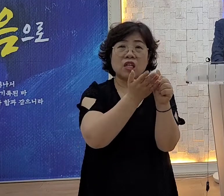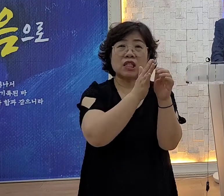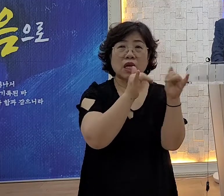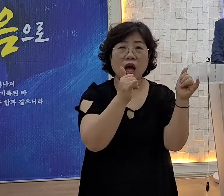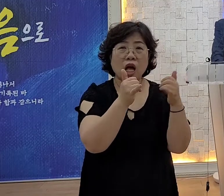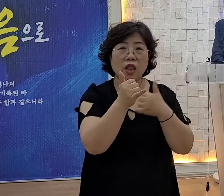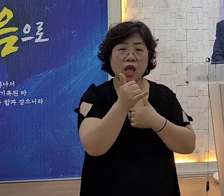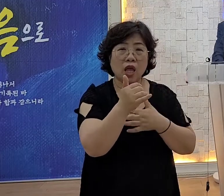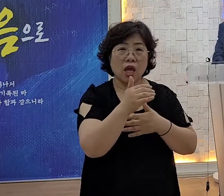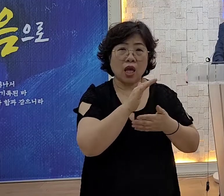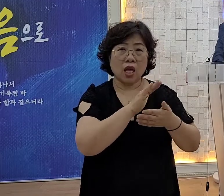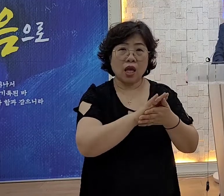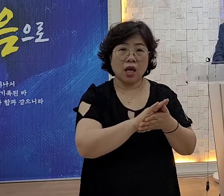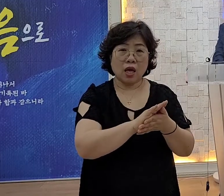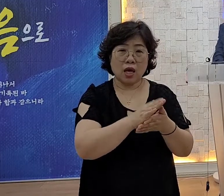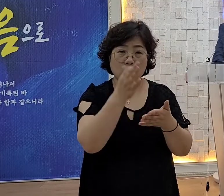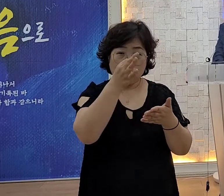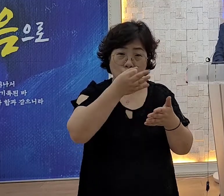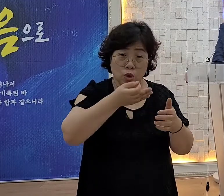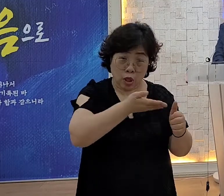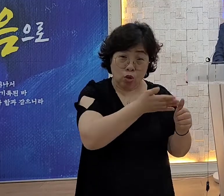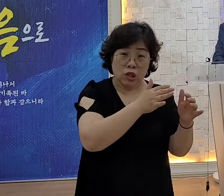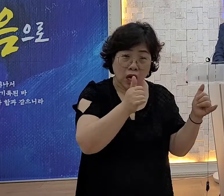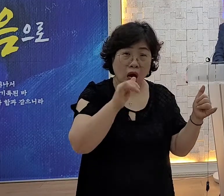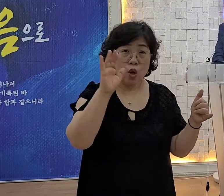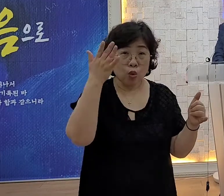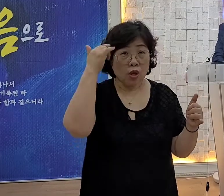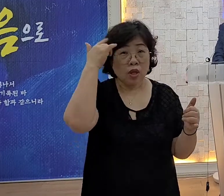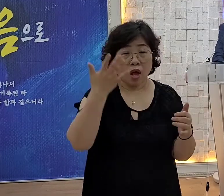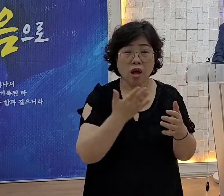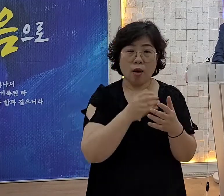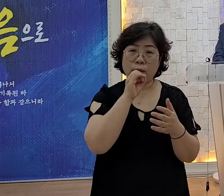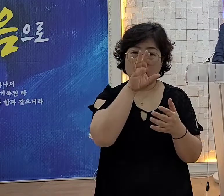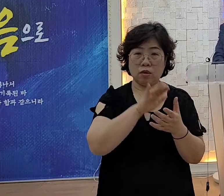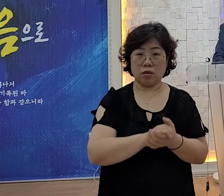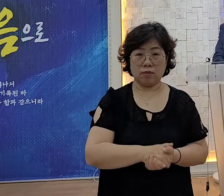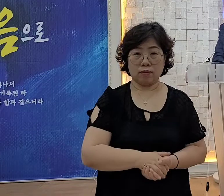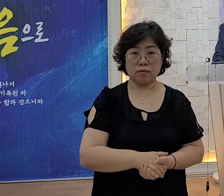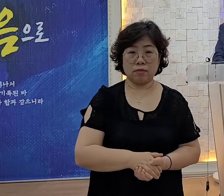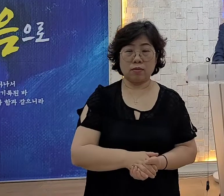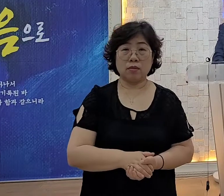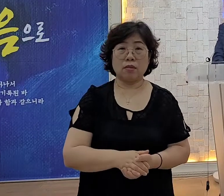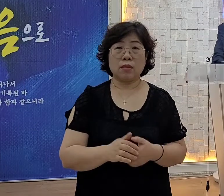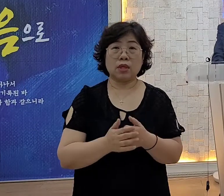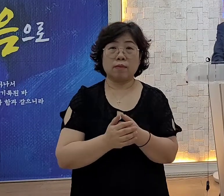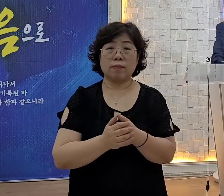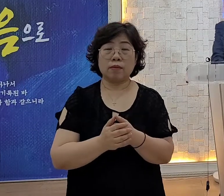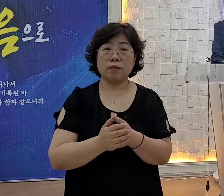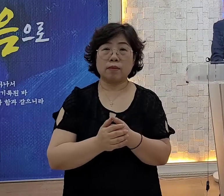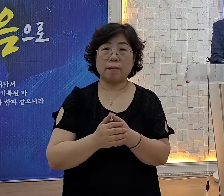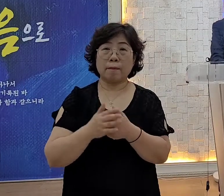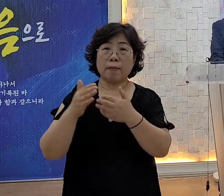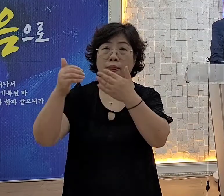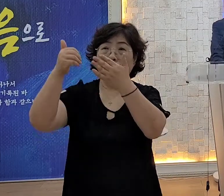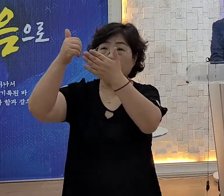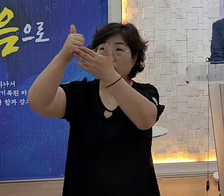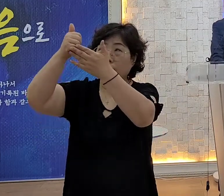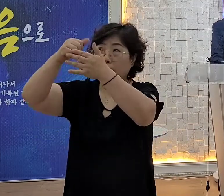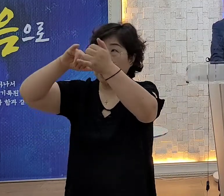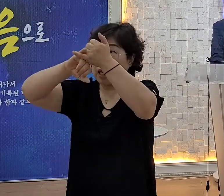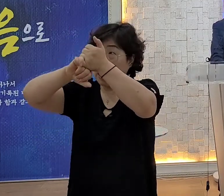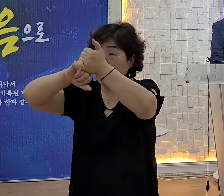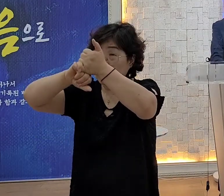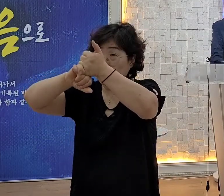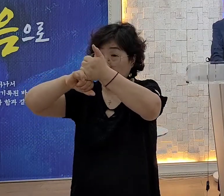자가 내 상속자가 될 것입니다. 그러고 있죠. 자, 그러니까 하나님께서 그